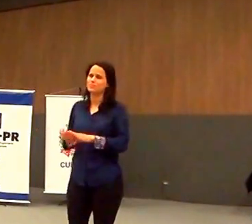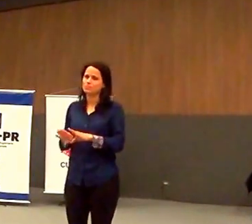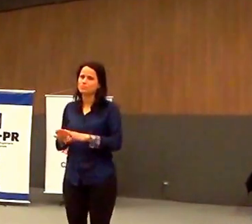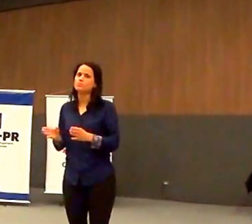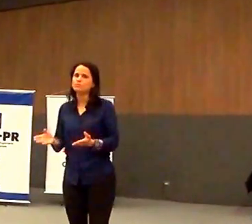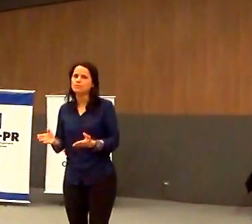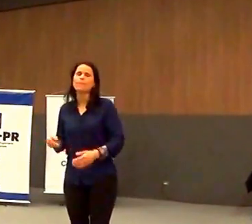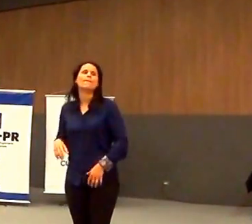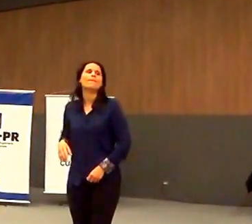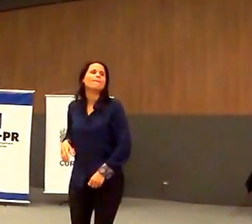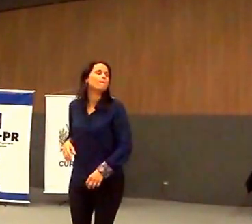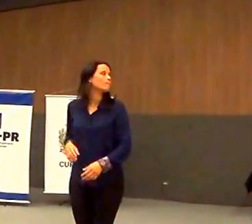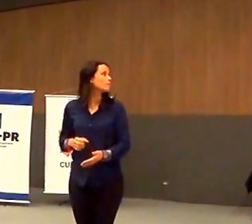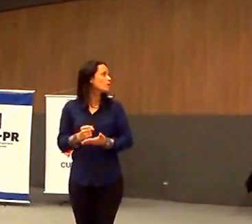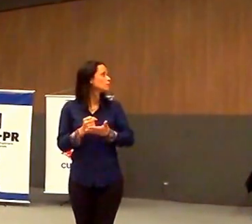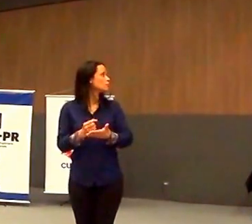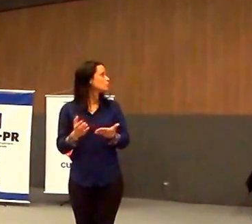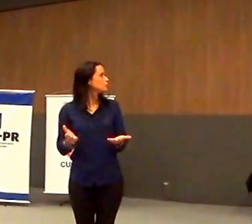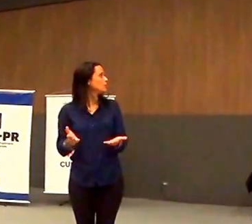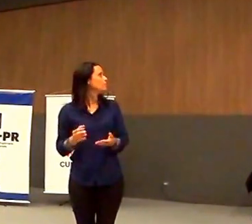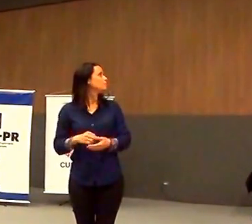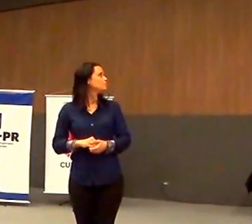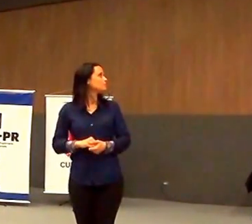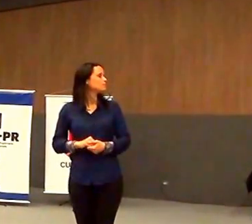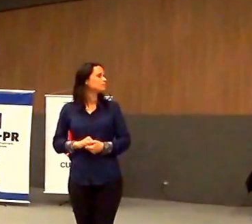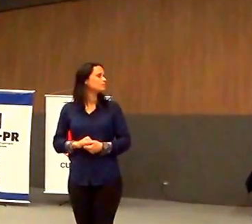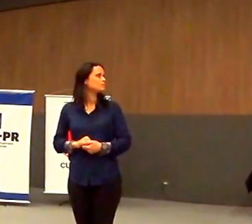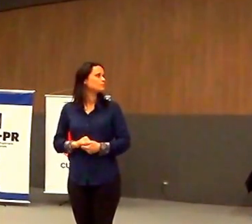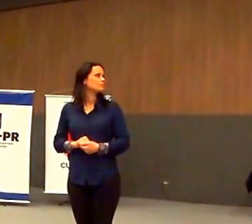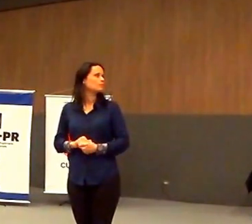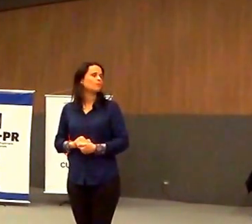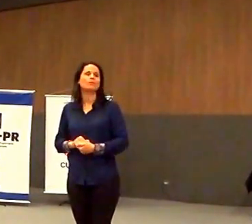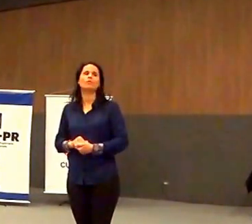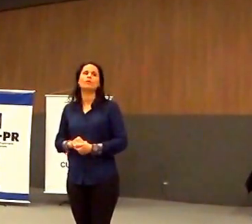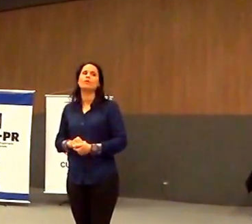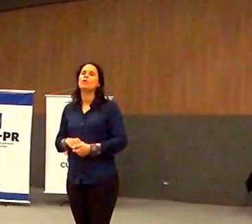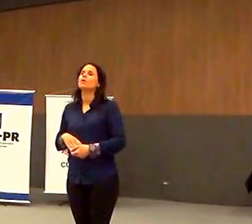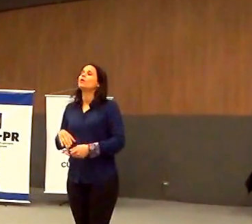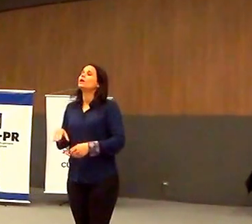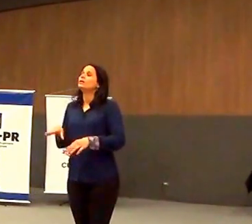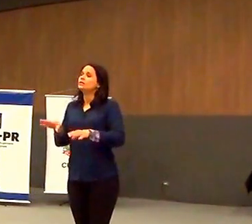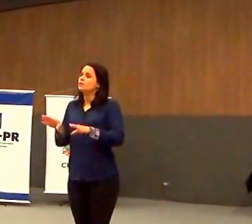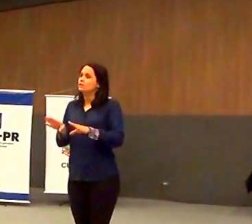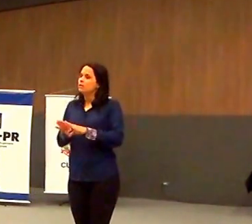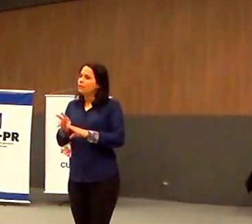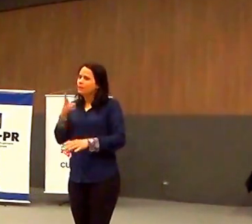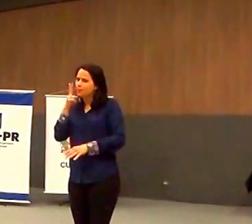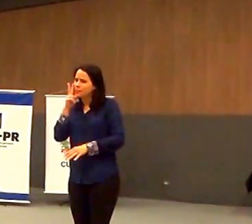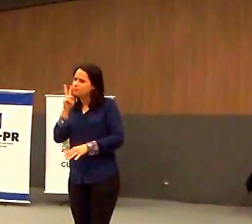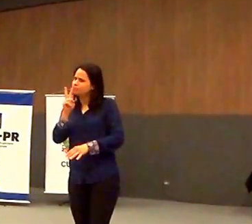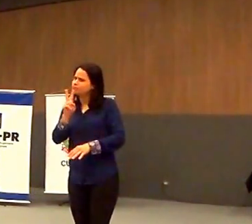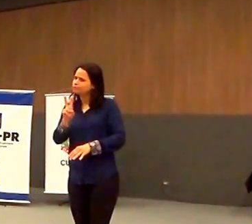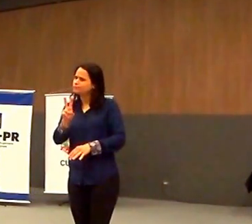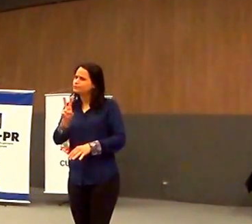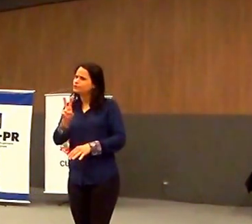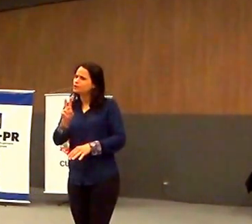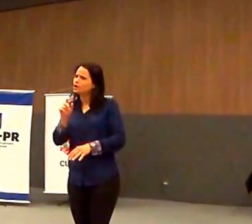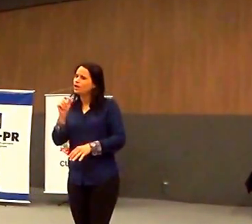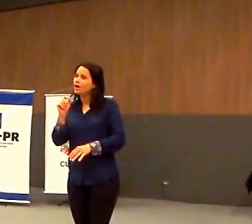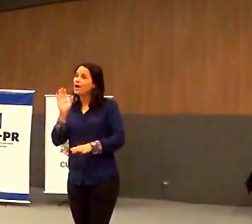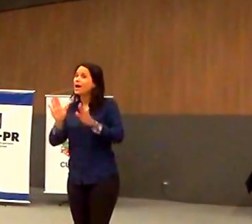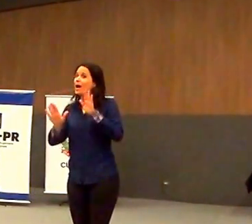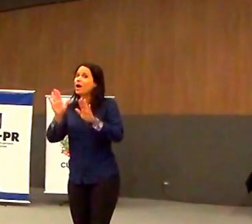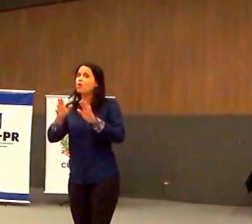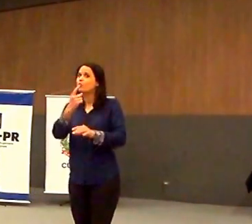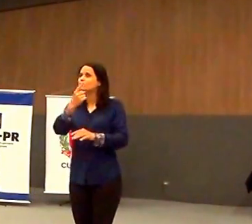que se trabalhar por esse tipo de rede de apoio também. E uma visão equivocada, né, sobre a questão do idoso,